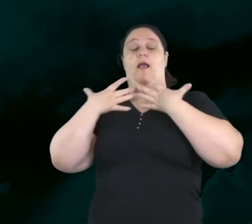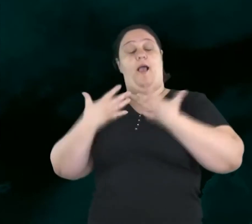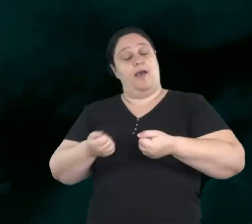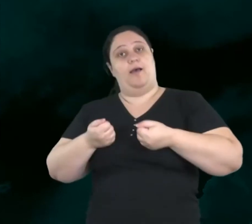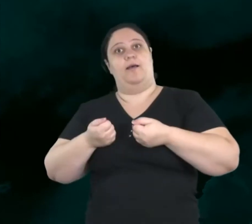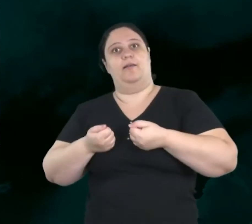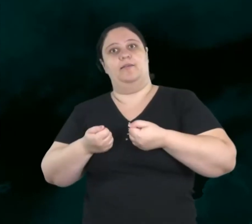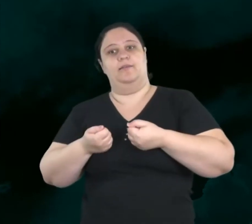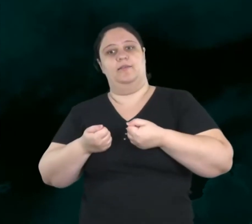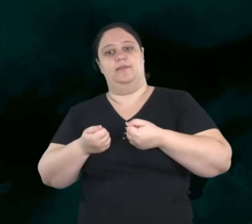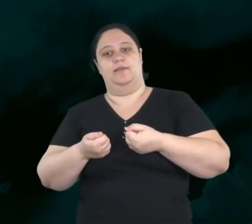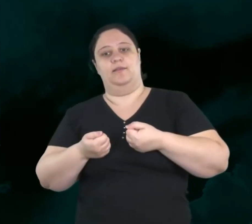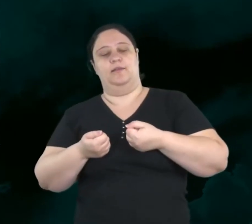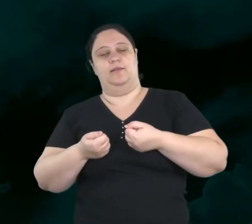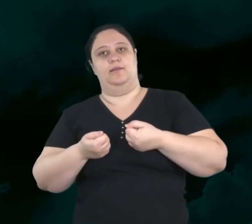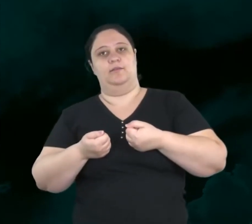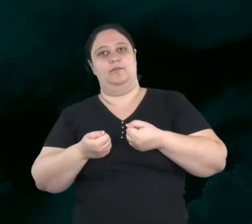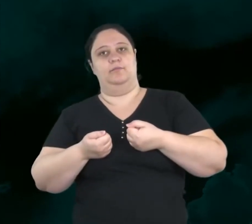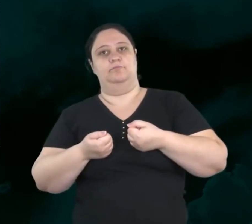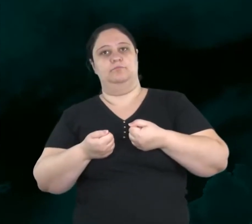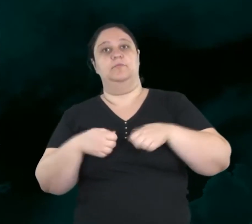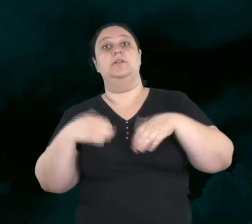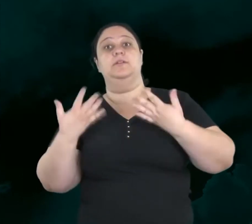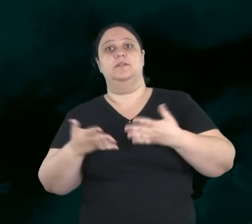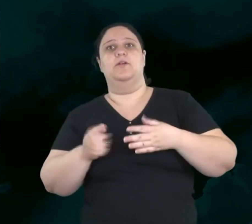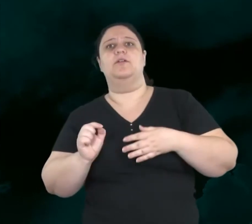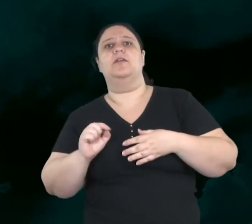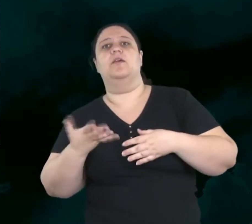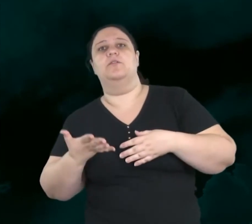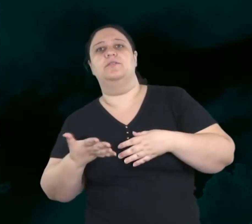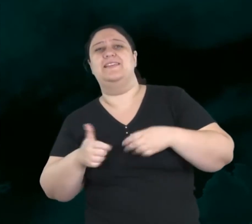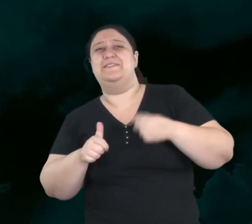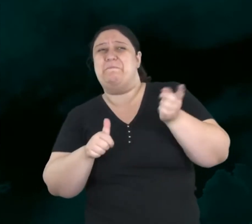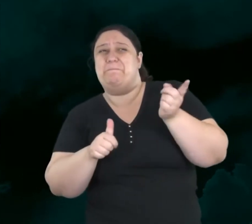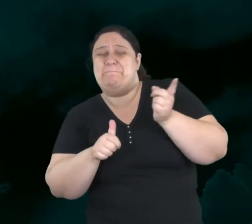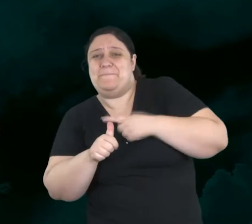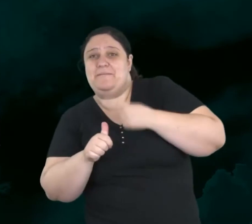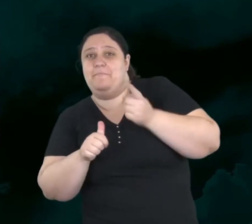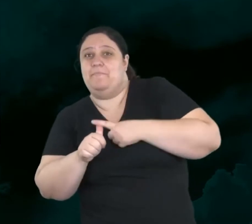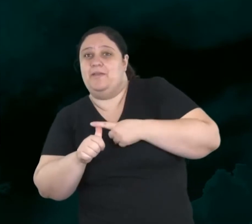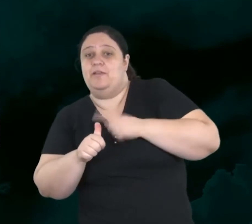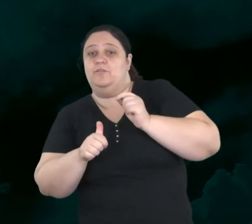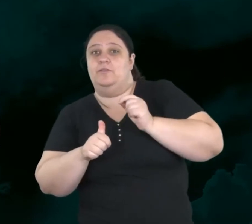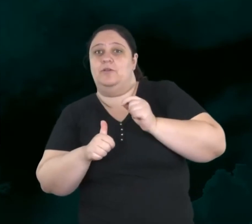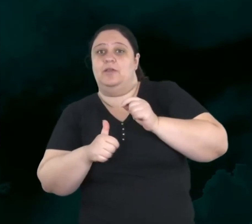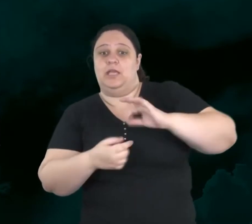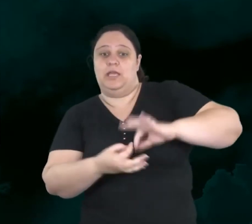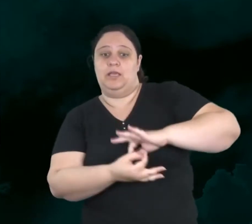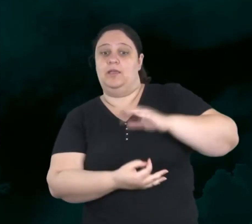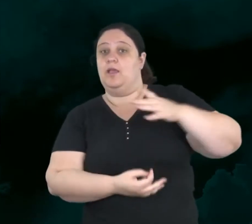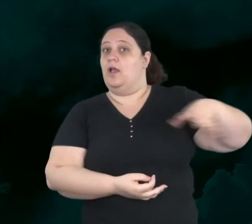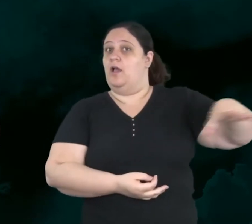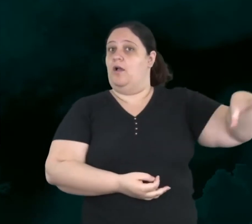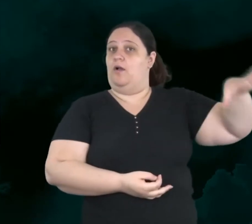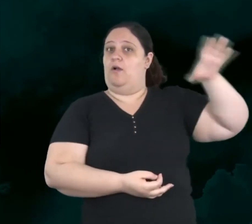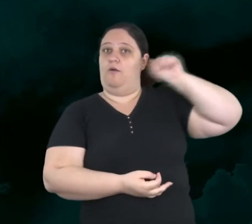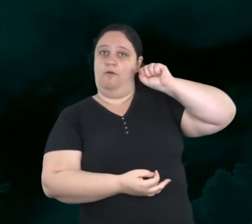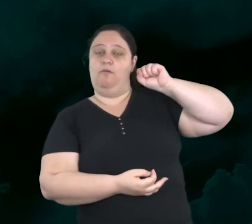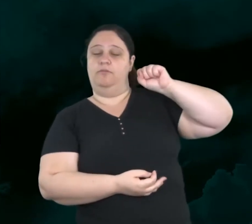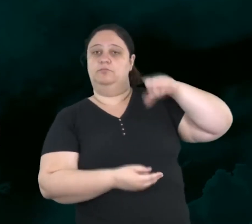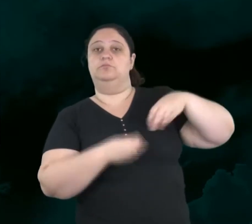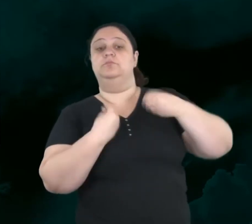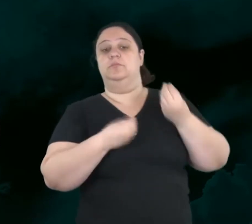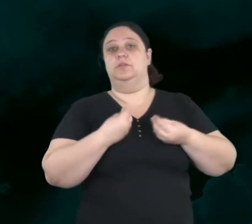é a parte, a nossa, que primeiramente recebe essa palavra? É o nosso ouvido. Por isso que